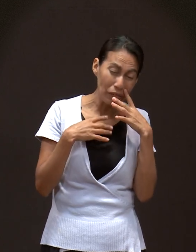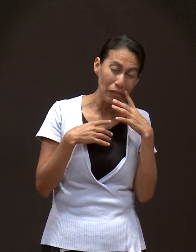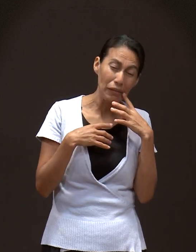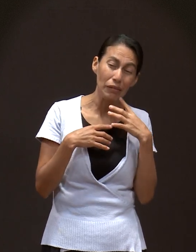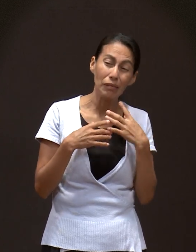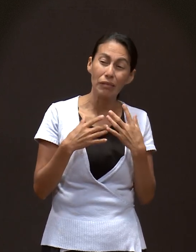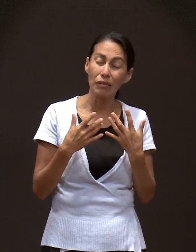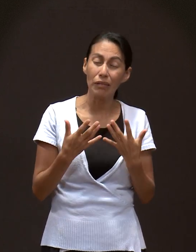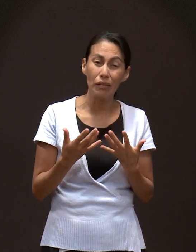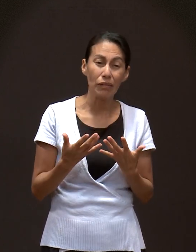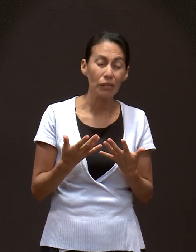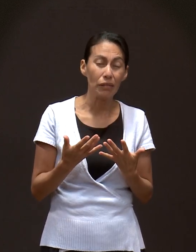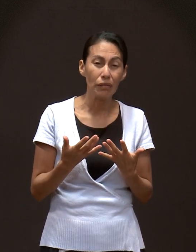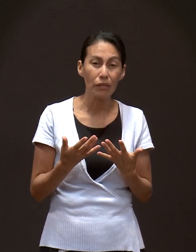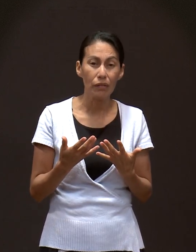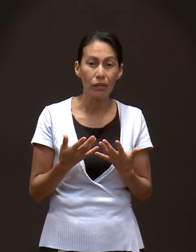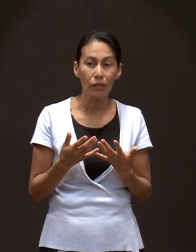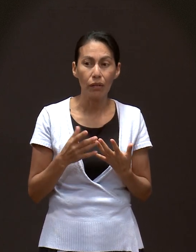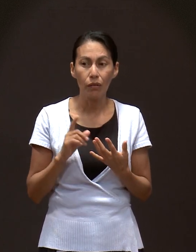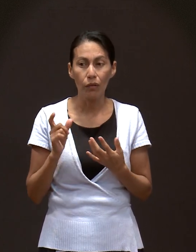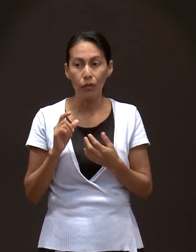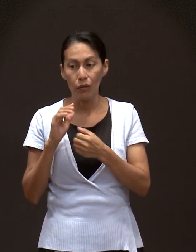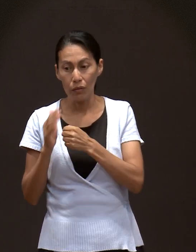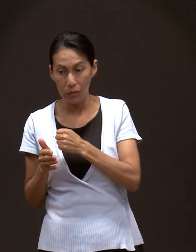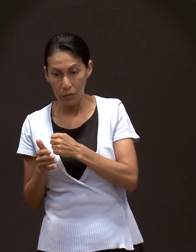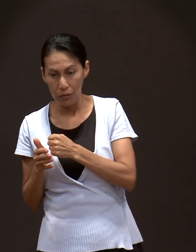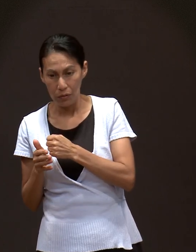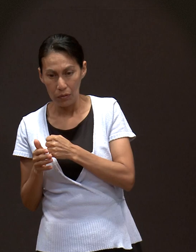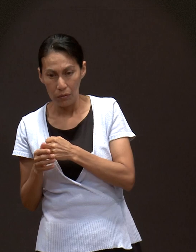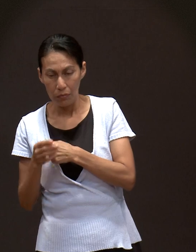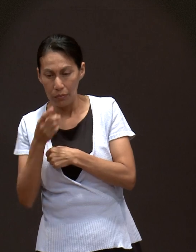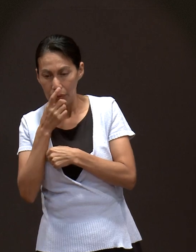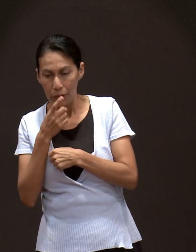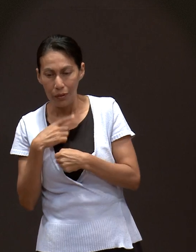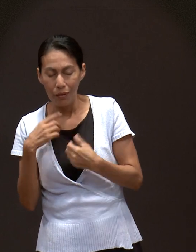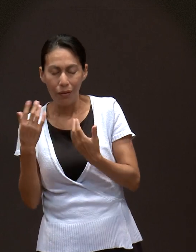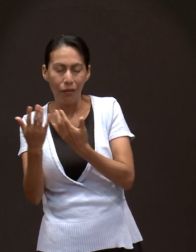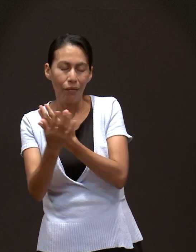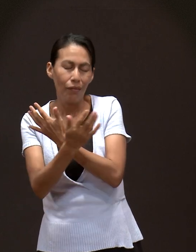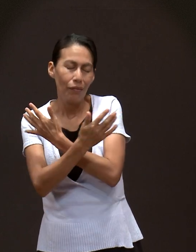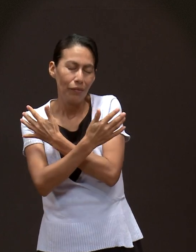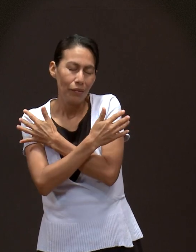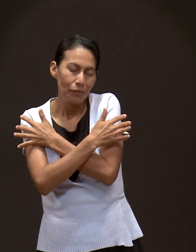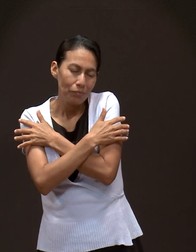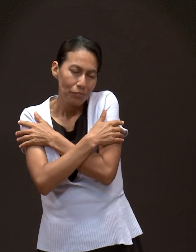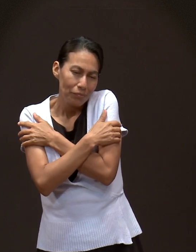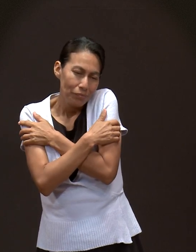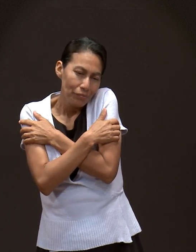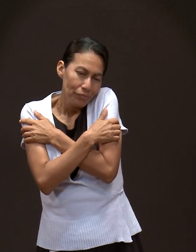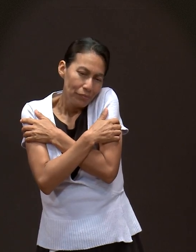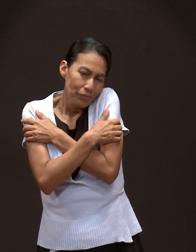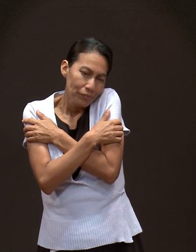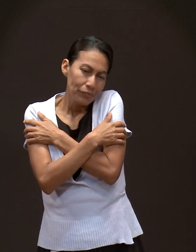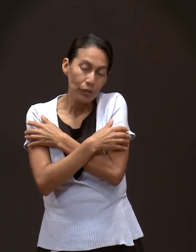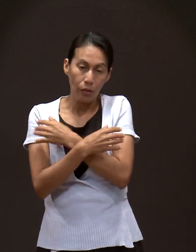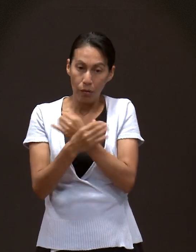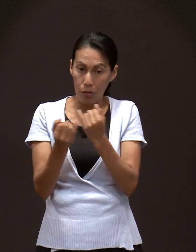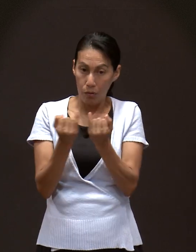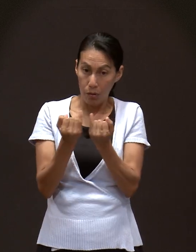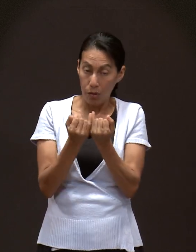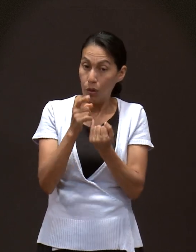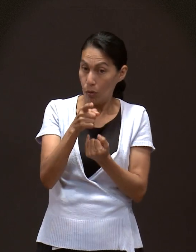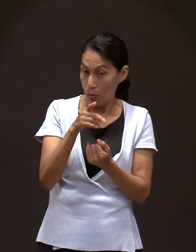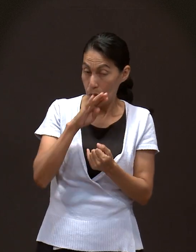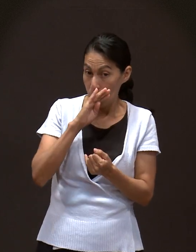yo decía, ¿qué es? Y al terminar me dijo, te voy a dar un abrazo. Me dijo, este es como un abrazo